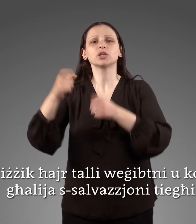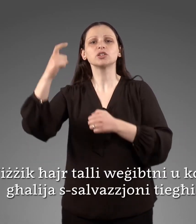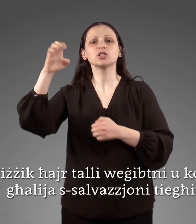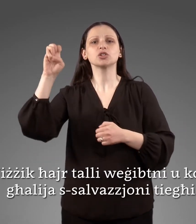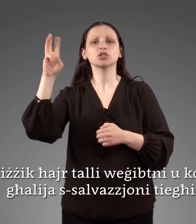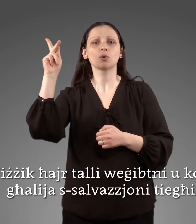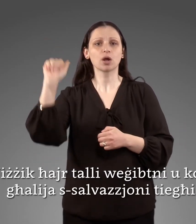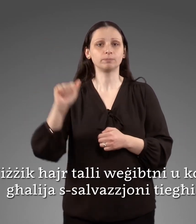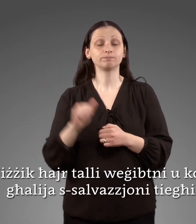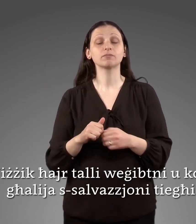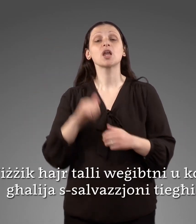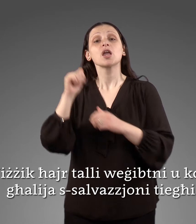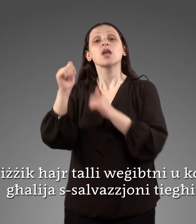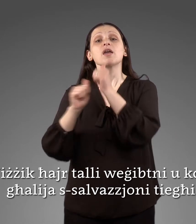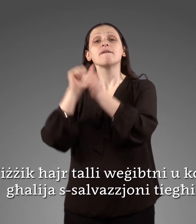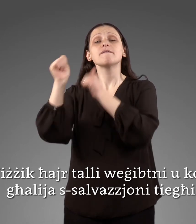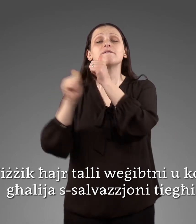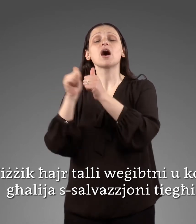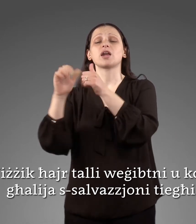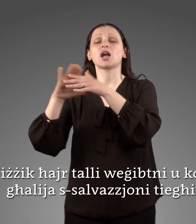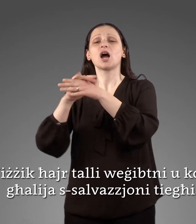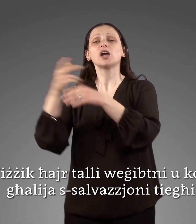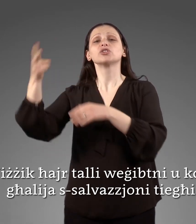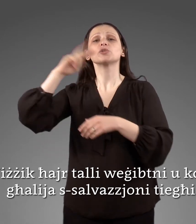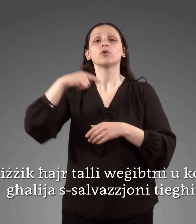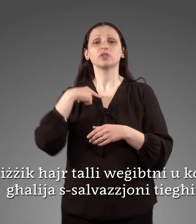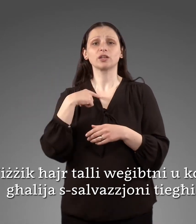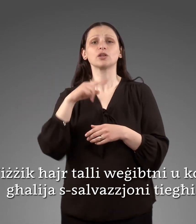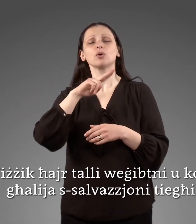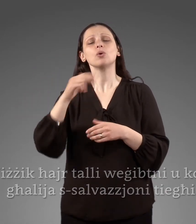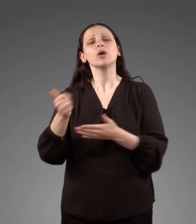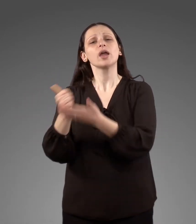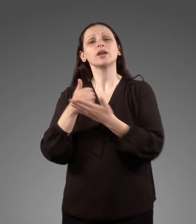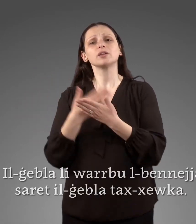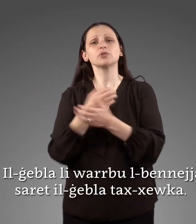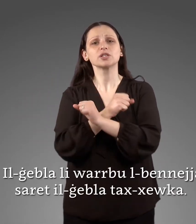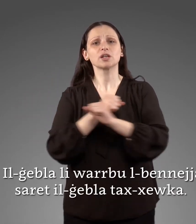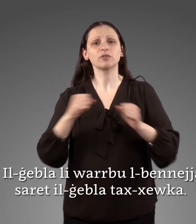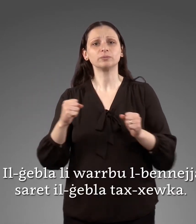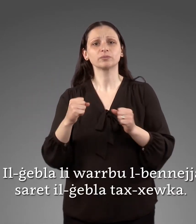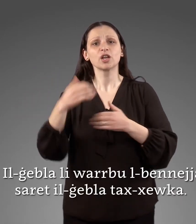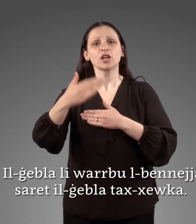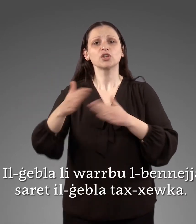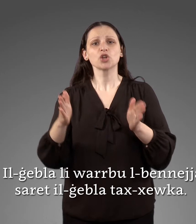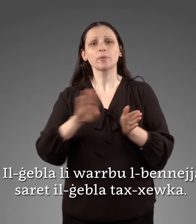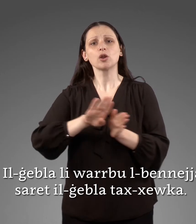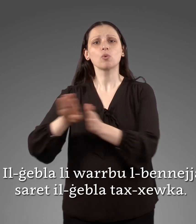Nizzik ħarta li weġibni u kont għalija s-salvazzjoni tijej Il-ġabla li warbul benneja saret